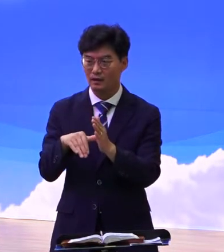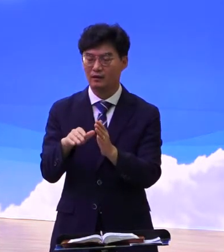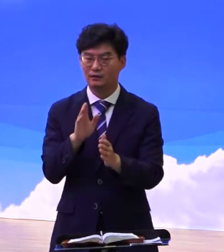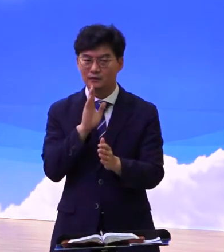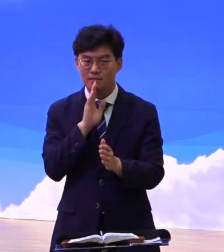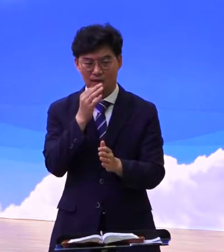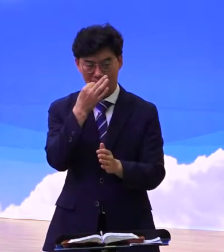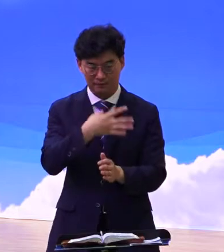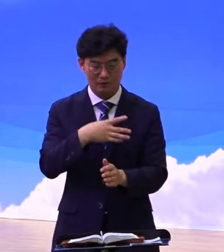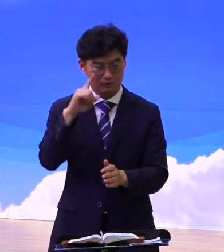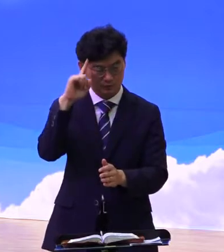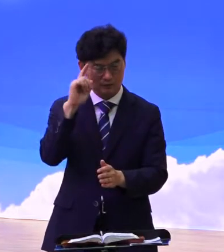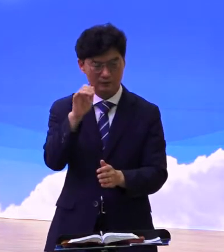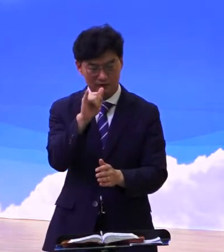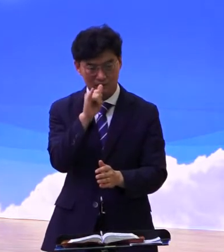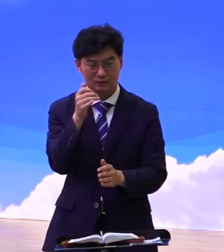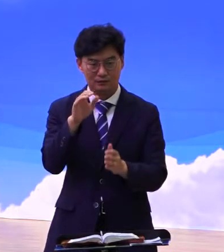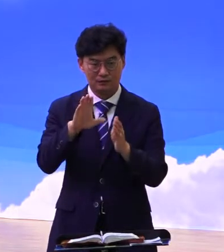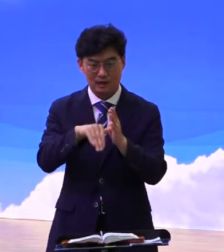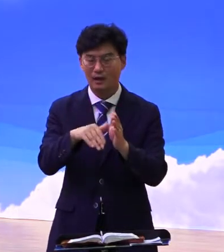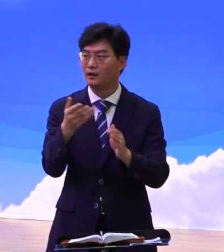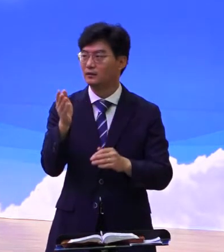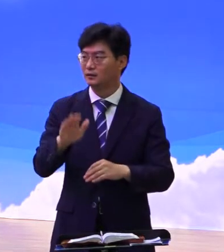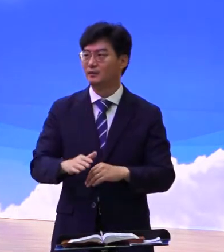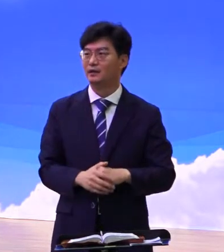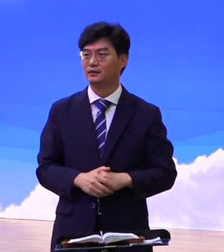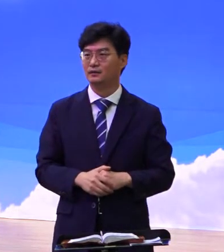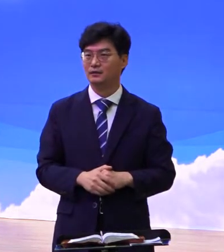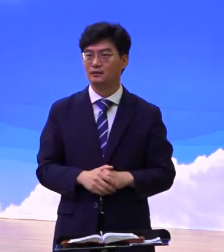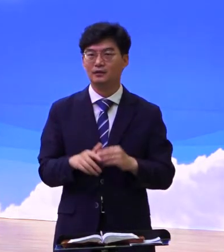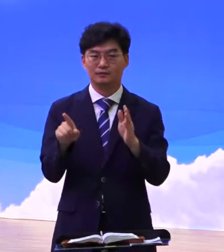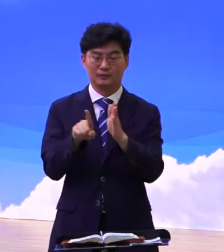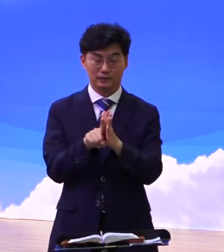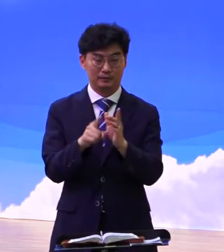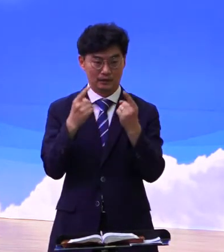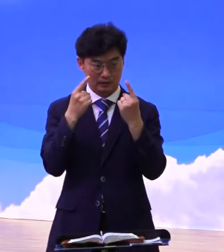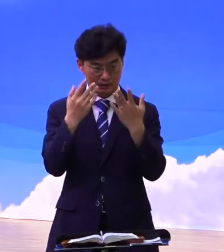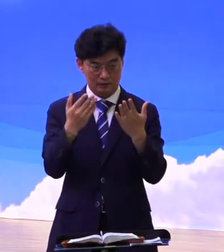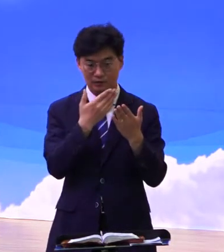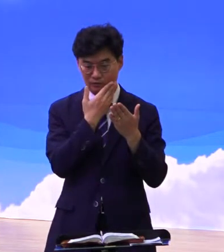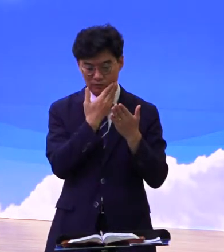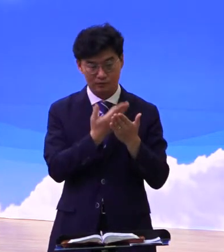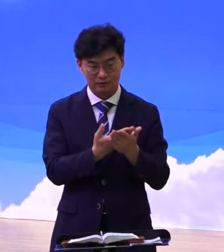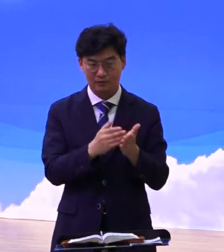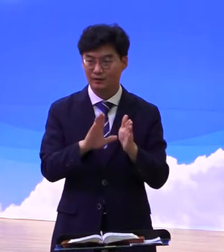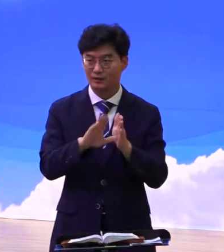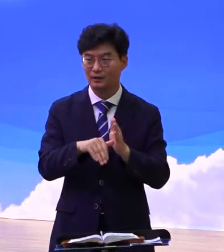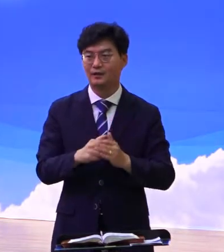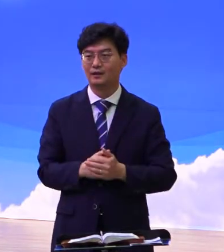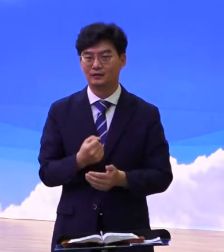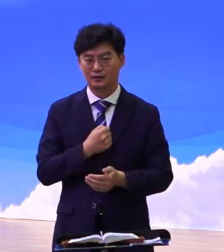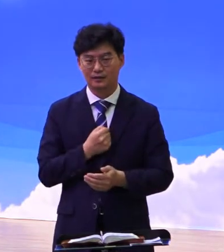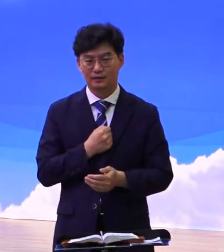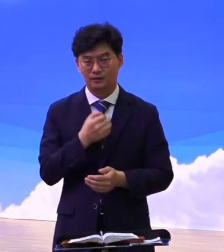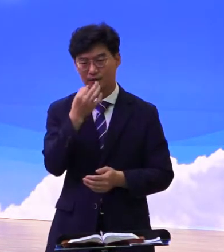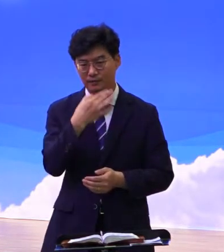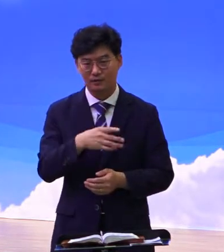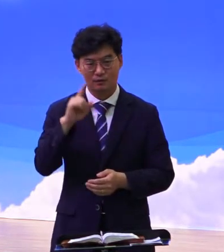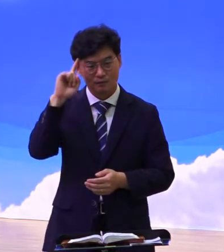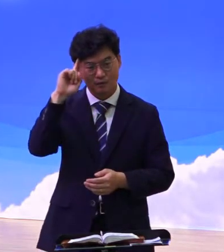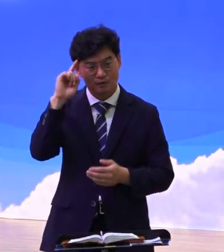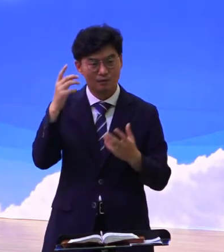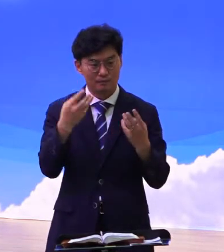같습니다. 그래서 어떤 때는 참 답답한 시대다라고 생각을 하게 되기도 합니다. 이 코로나